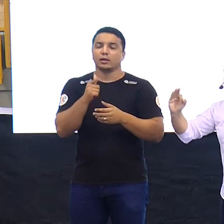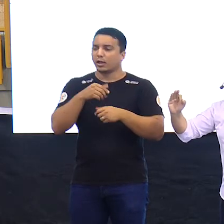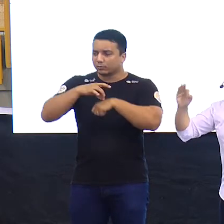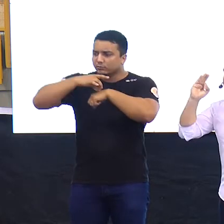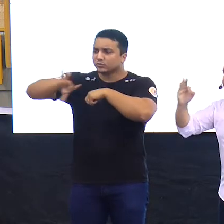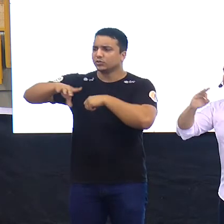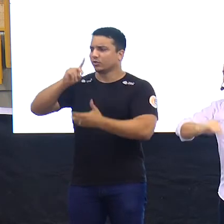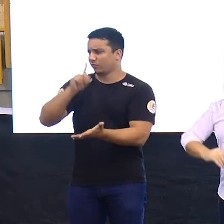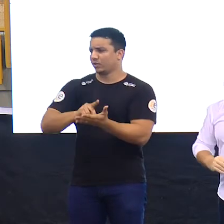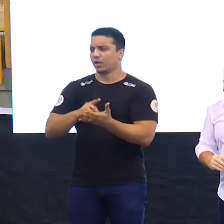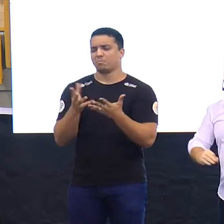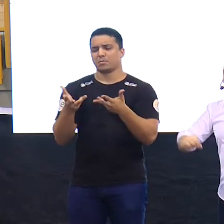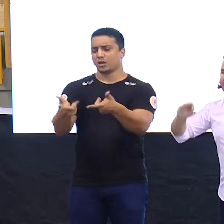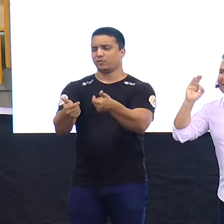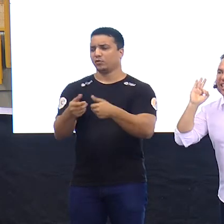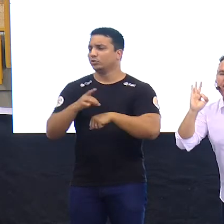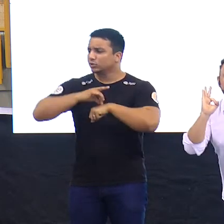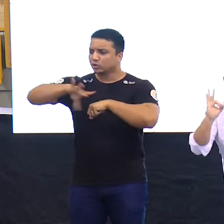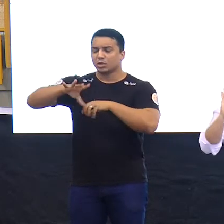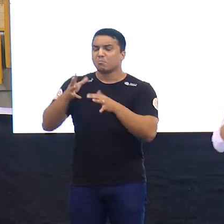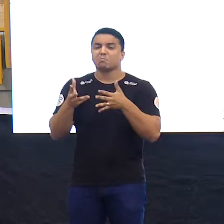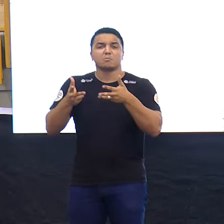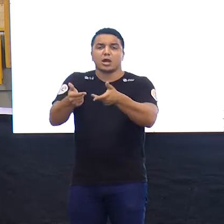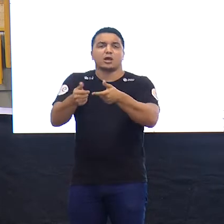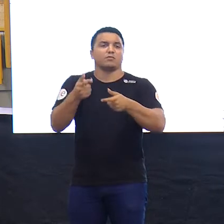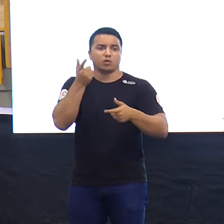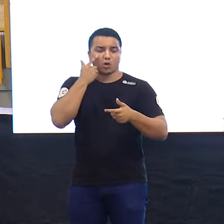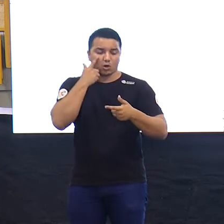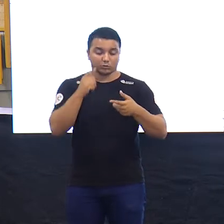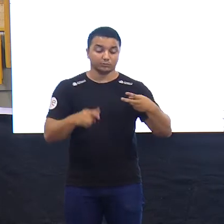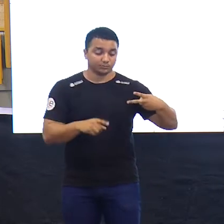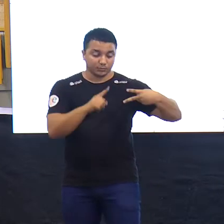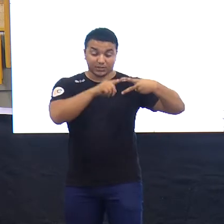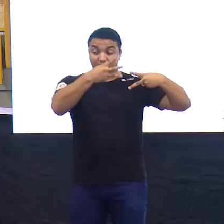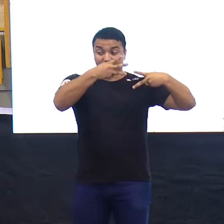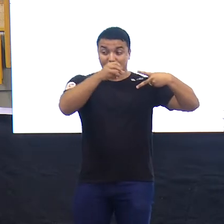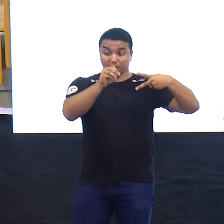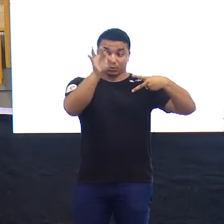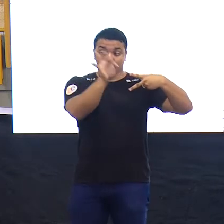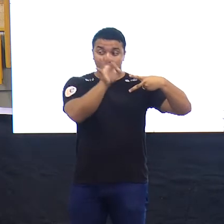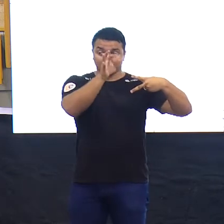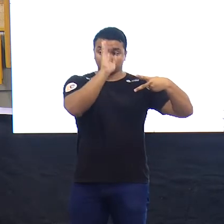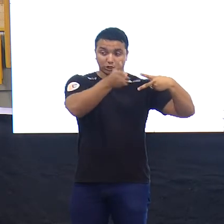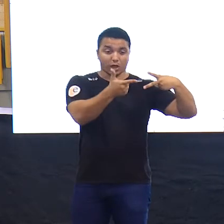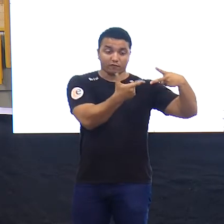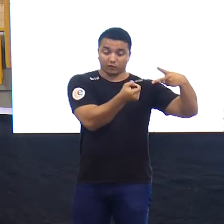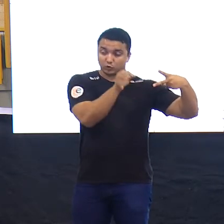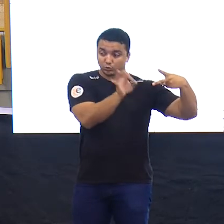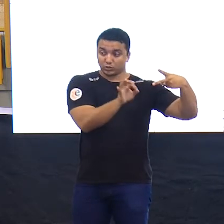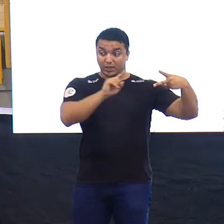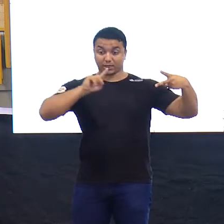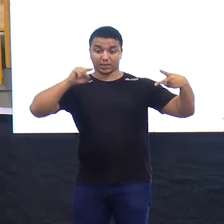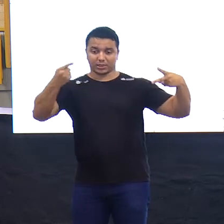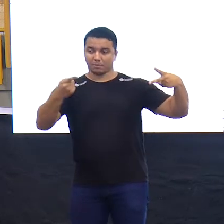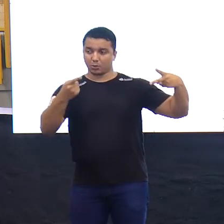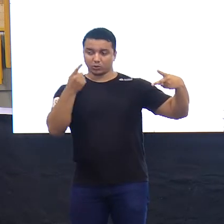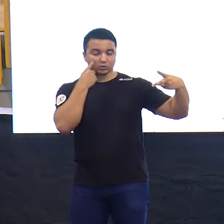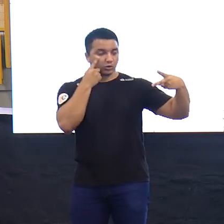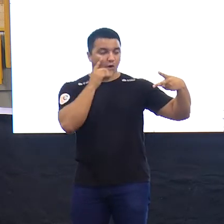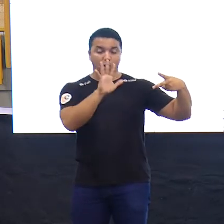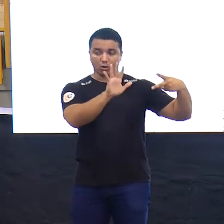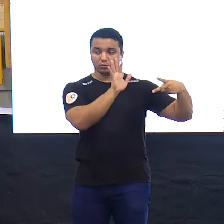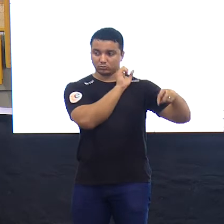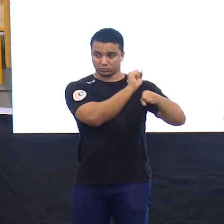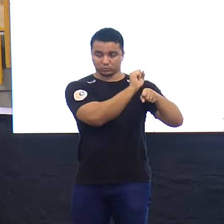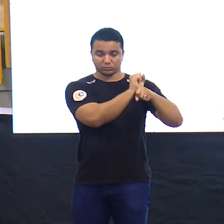bizu maravilhoso. Olha que dica campeã. Nós vamos fazer, sabe o quê? Nós vamos sempre, presta